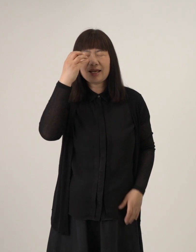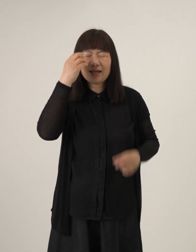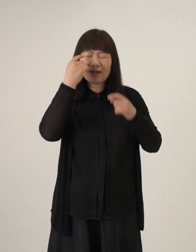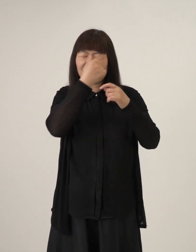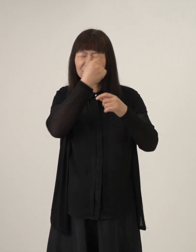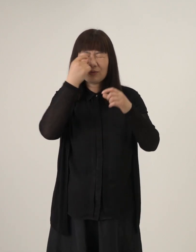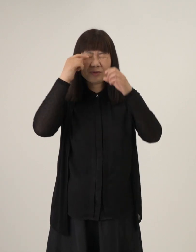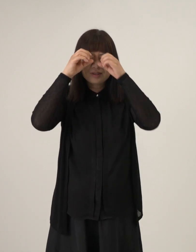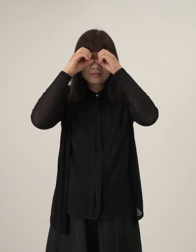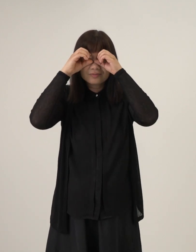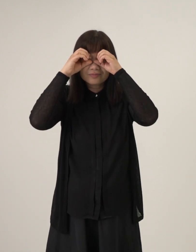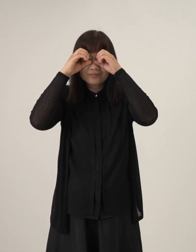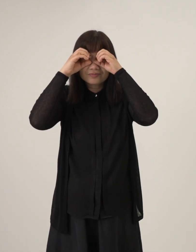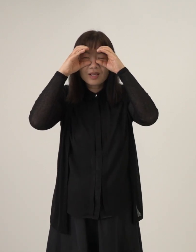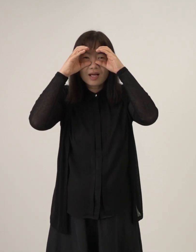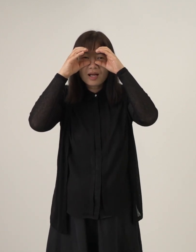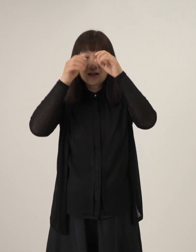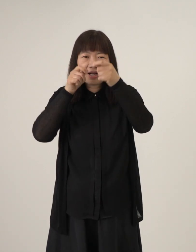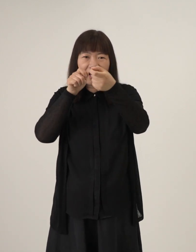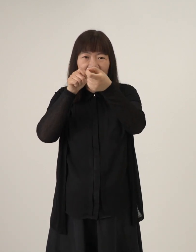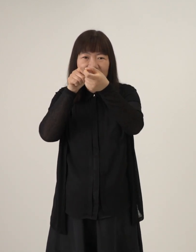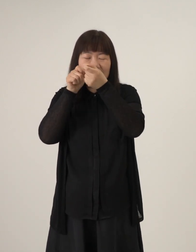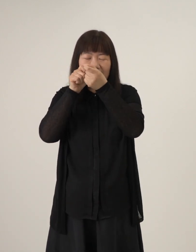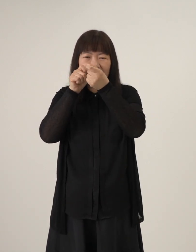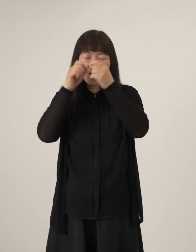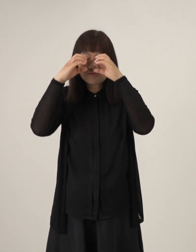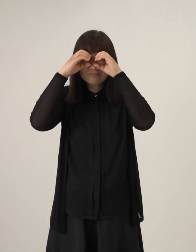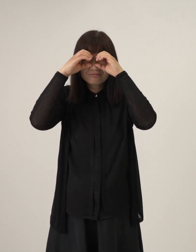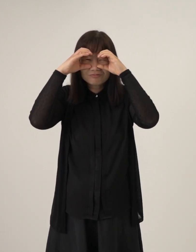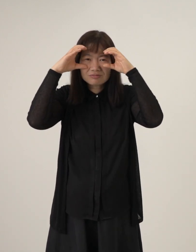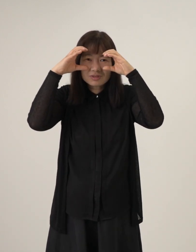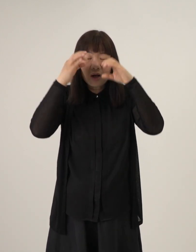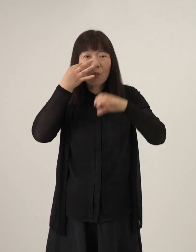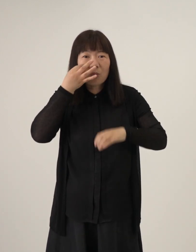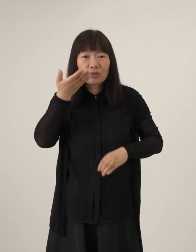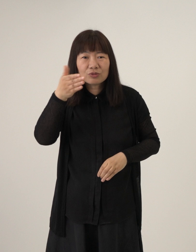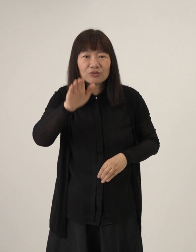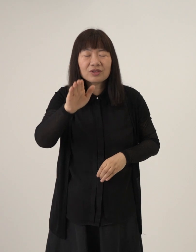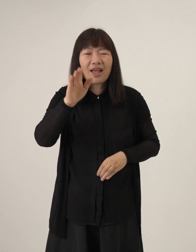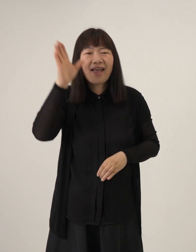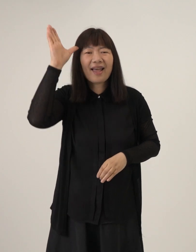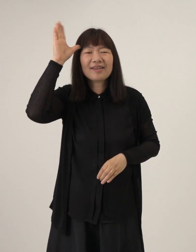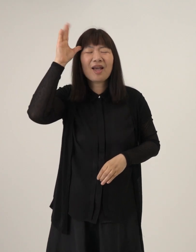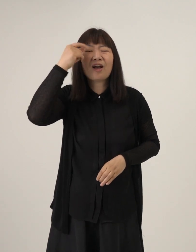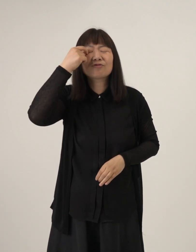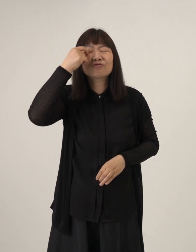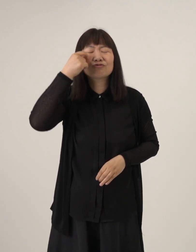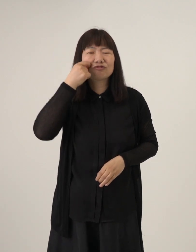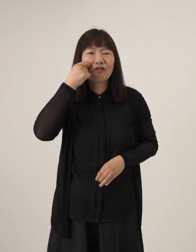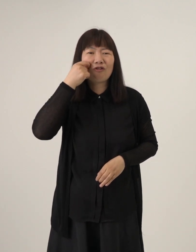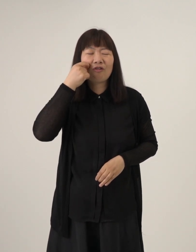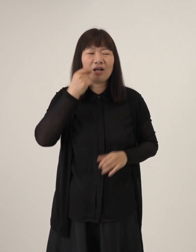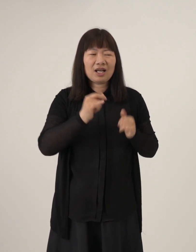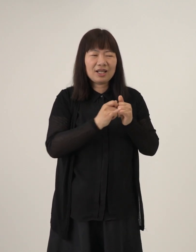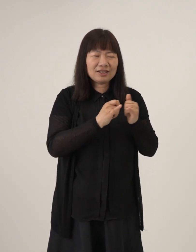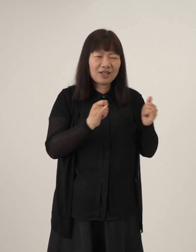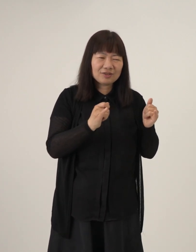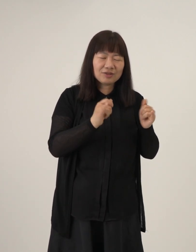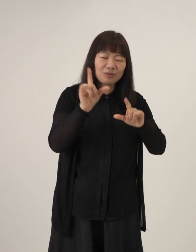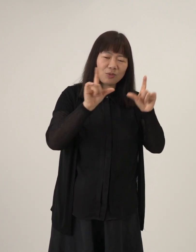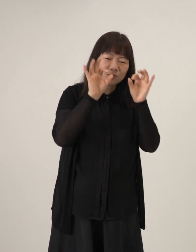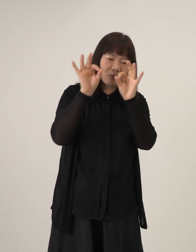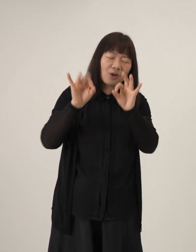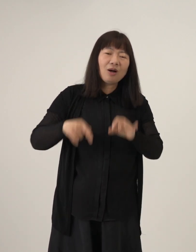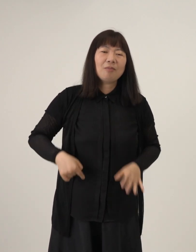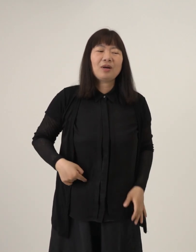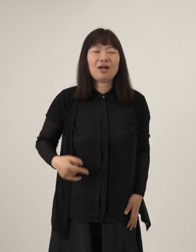줌인 해가지고 당겨서 비춰주는데 개가 이거 울어요. 그러니까 인간도 그 모습을 보면서